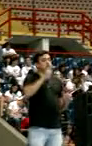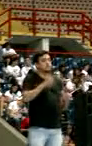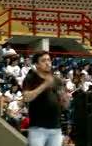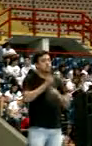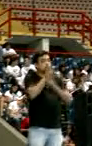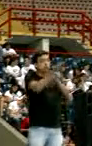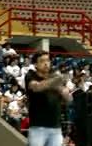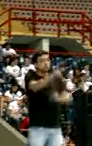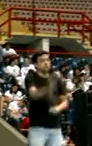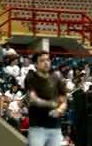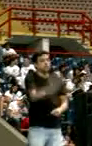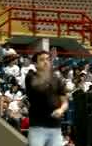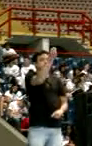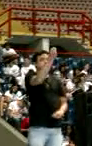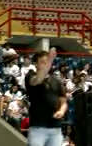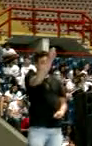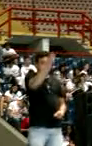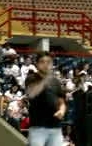salvação.